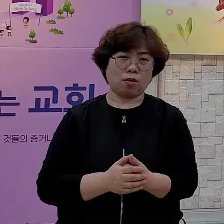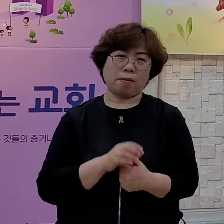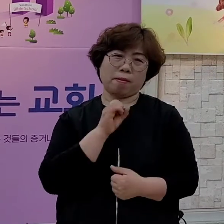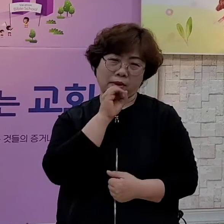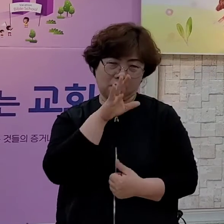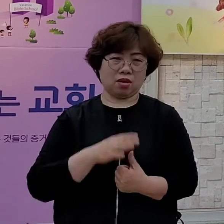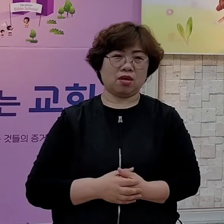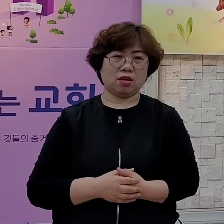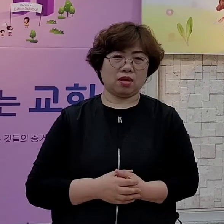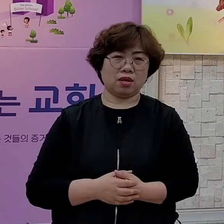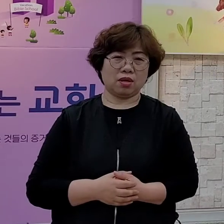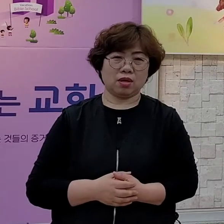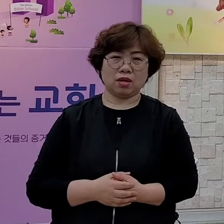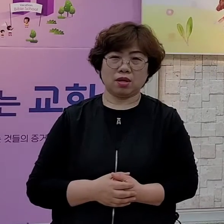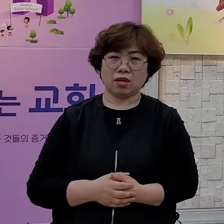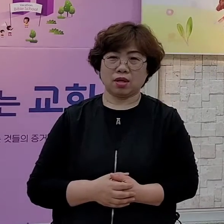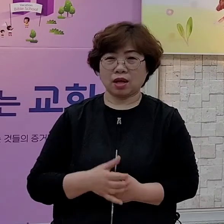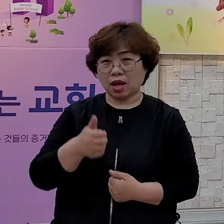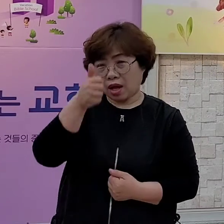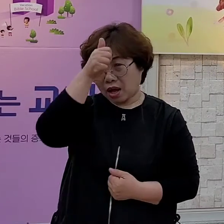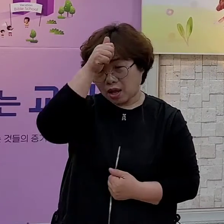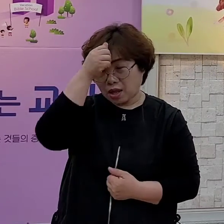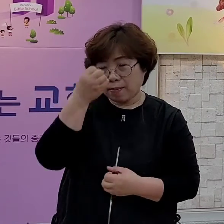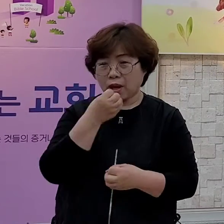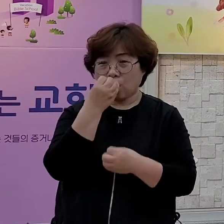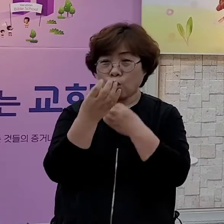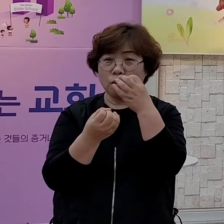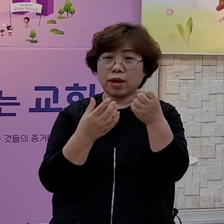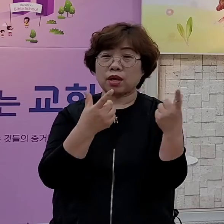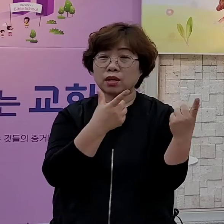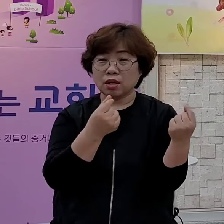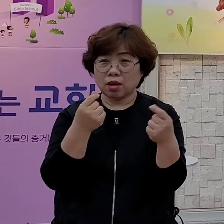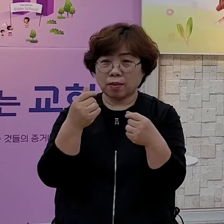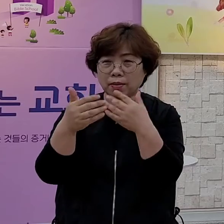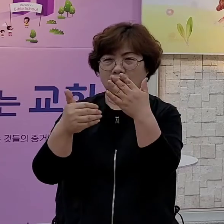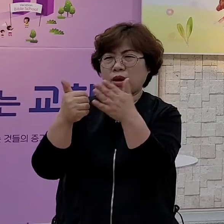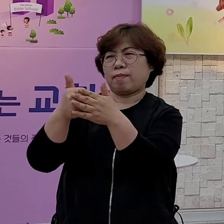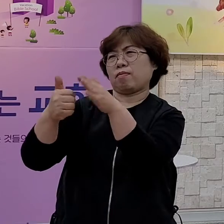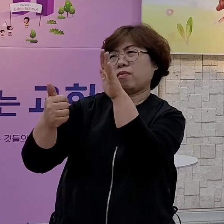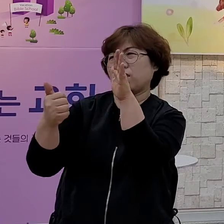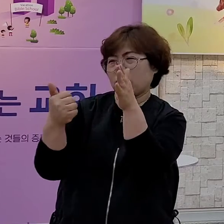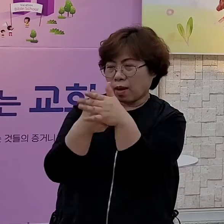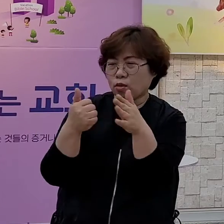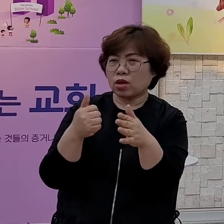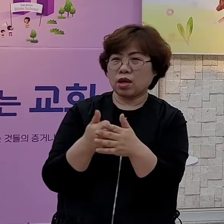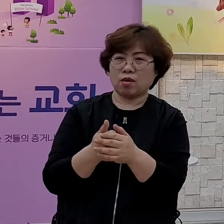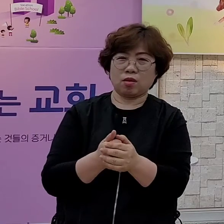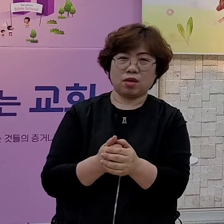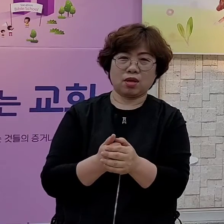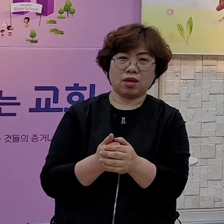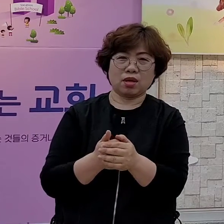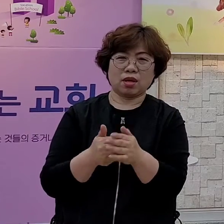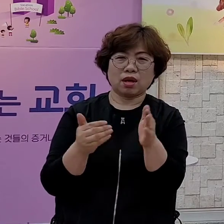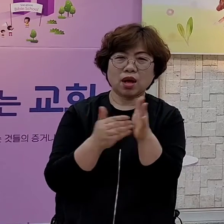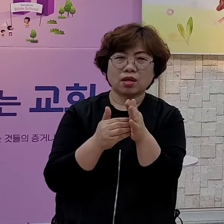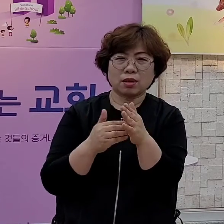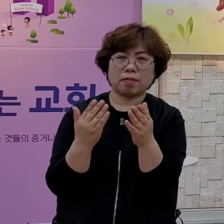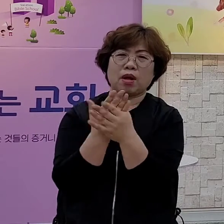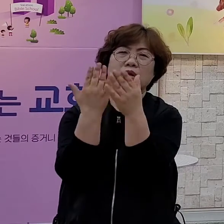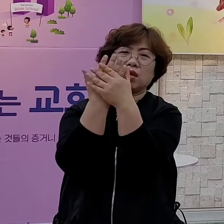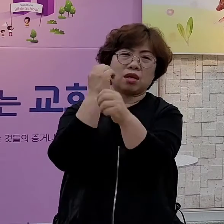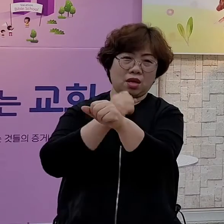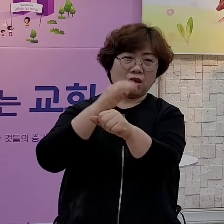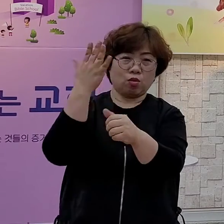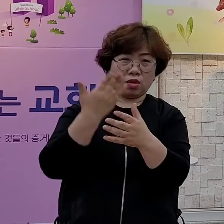어디까지 간다고요? 이 아담의 고백처럼 하나님 때문이다 라고 하는 데까지 나아가게 된다라는 것을 보게 됩니다.